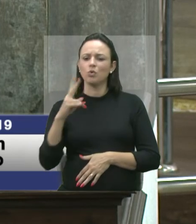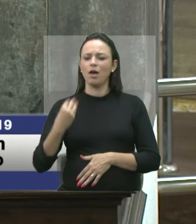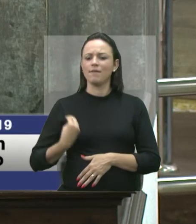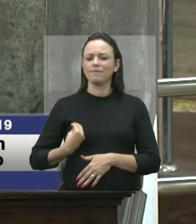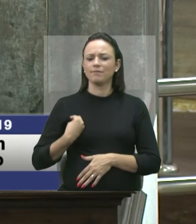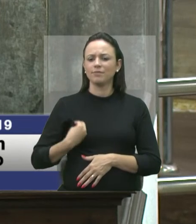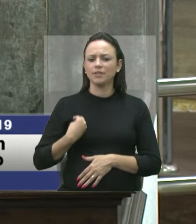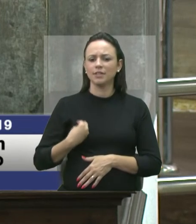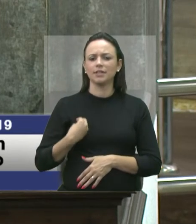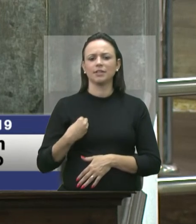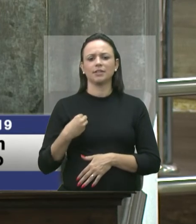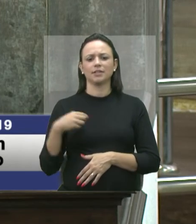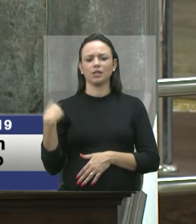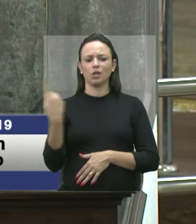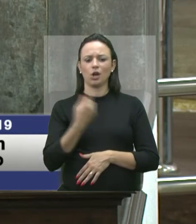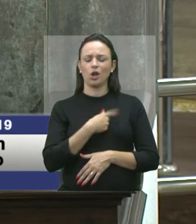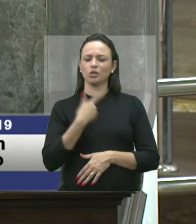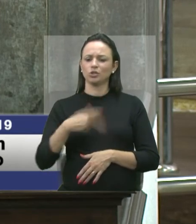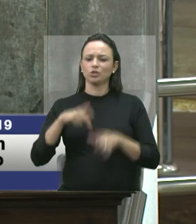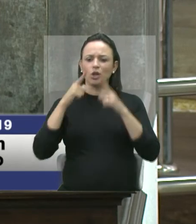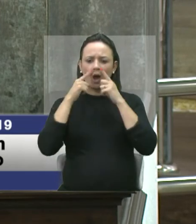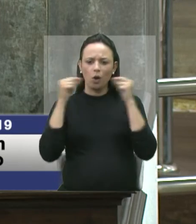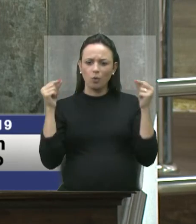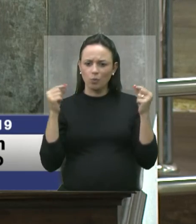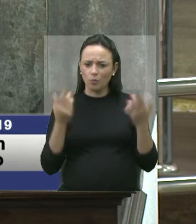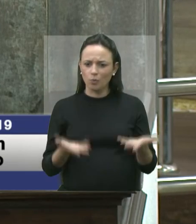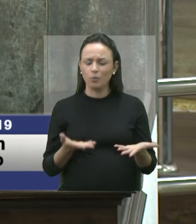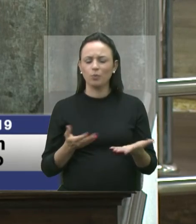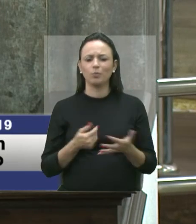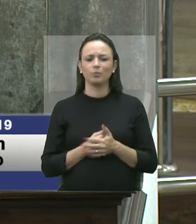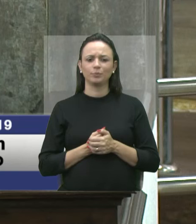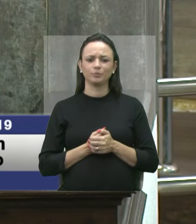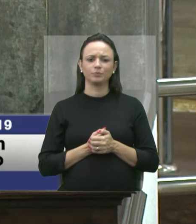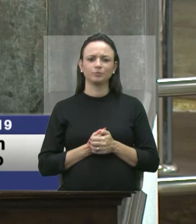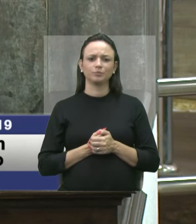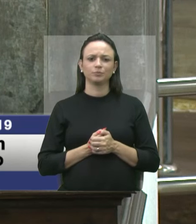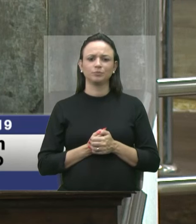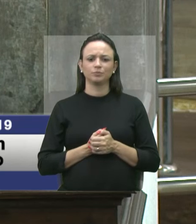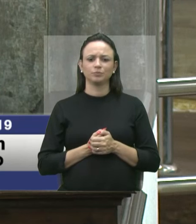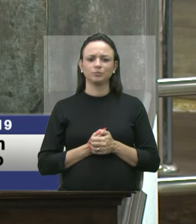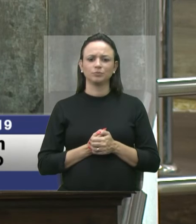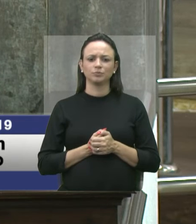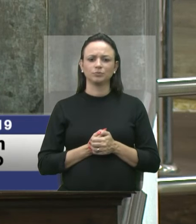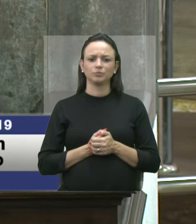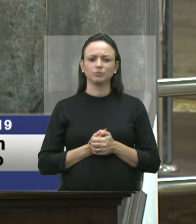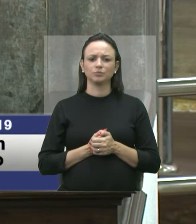para nós aqui da Câmara Municipal de Jaú, e eu fiquei